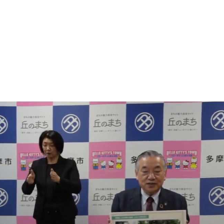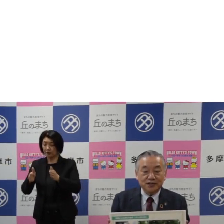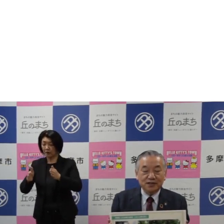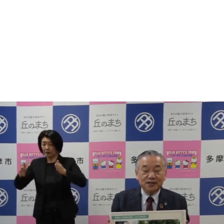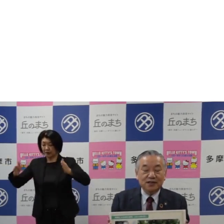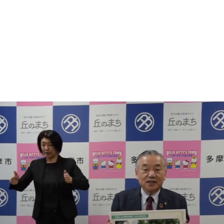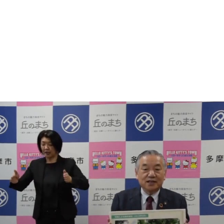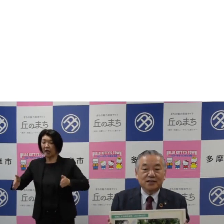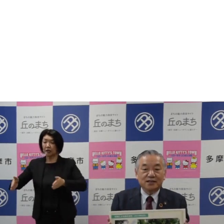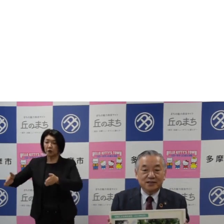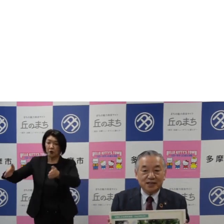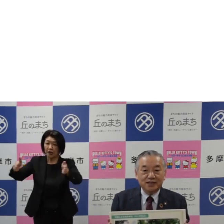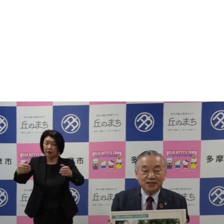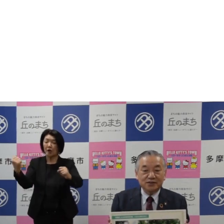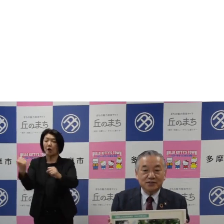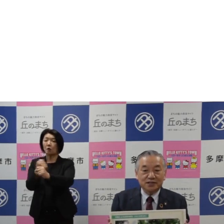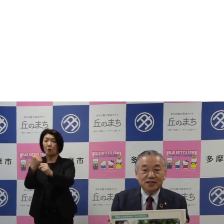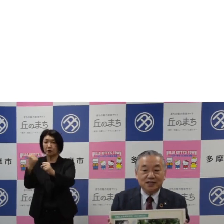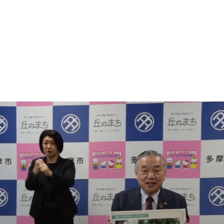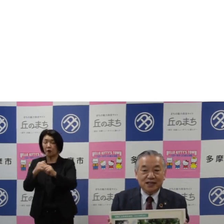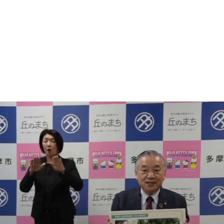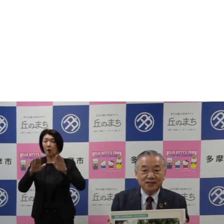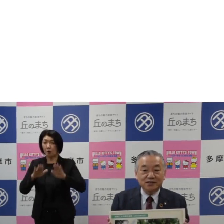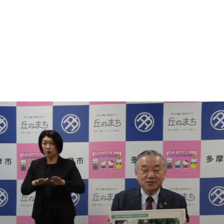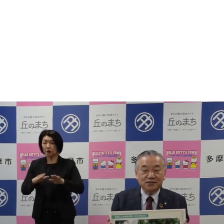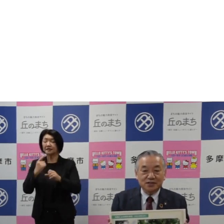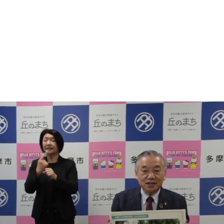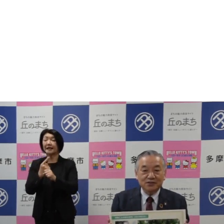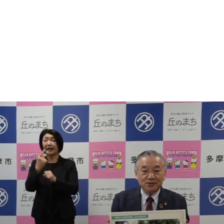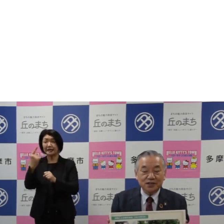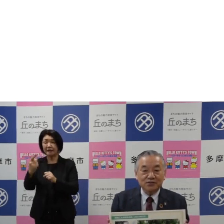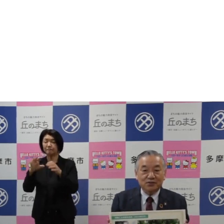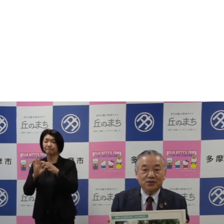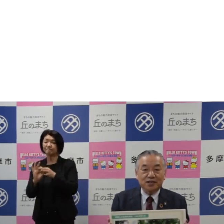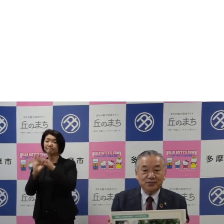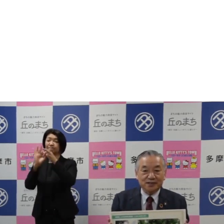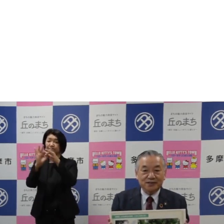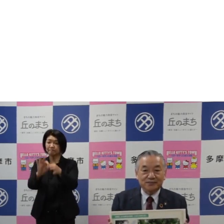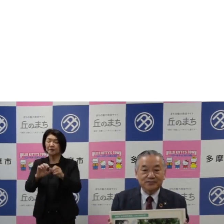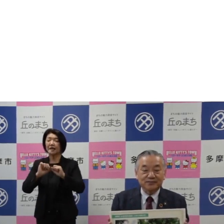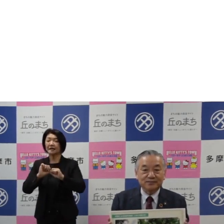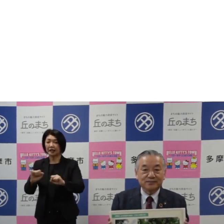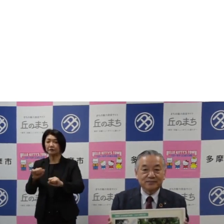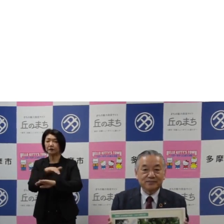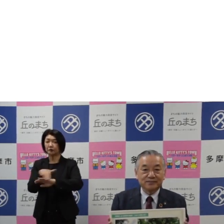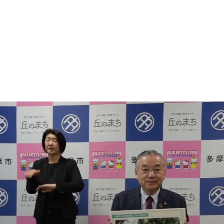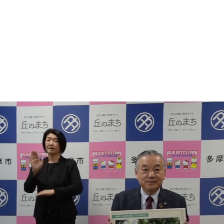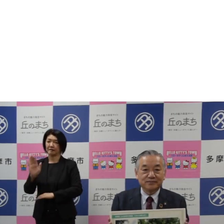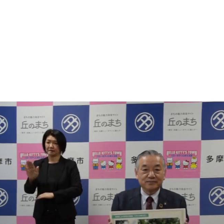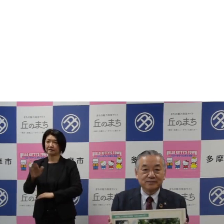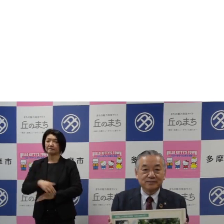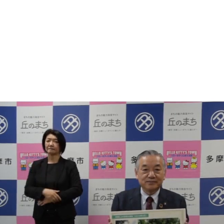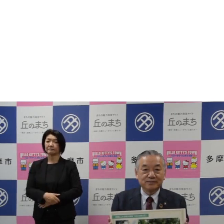事を2021年から22年度に行います。